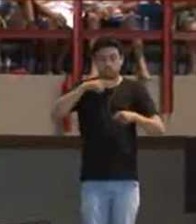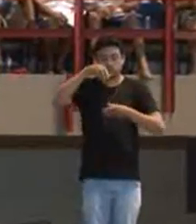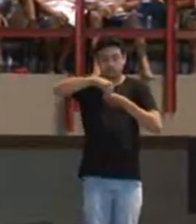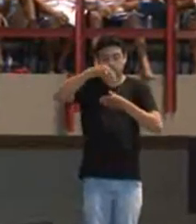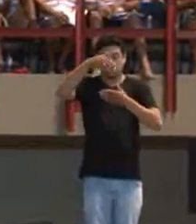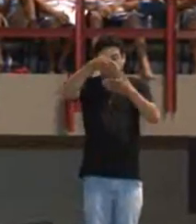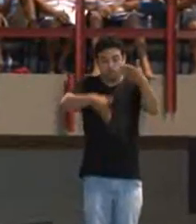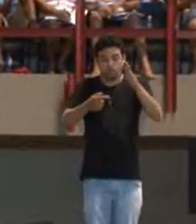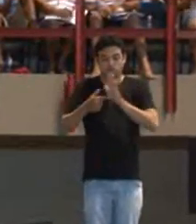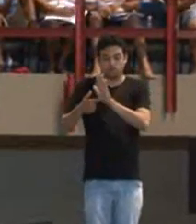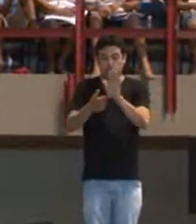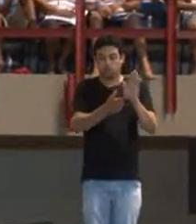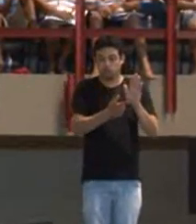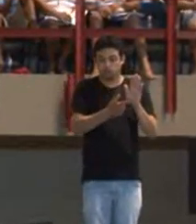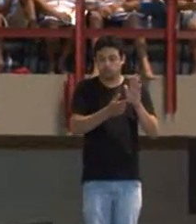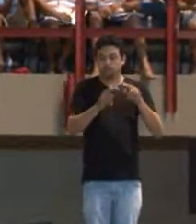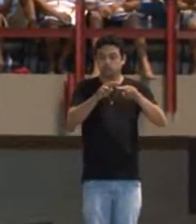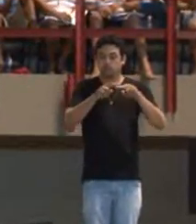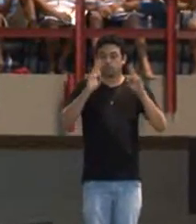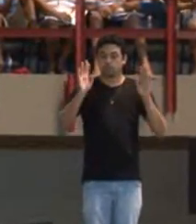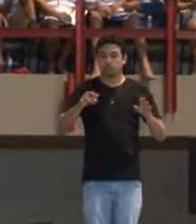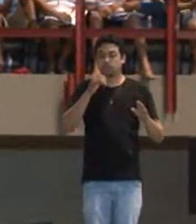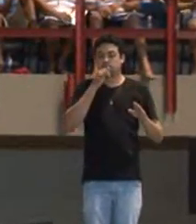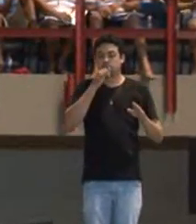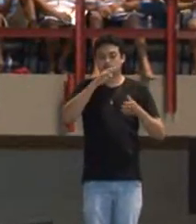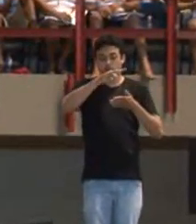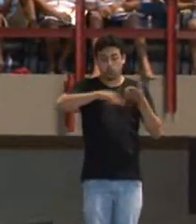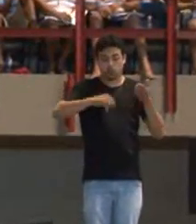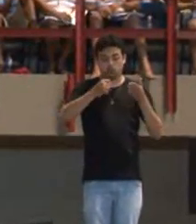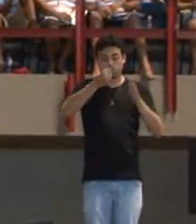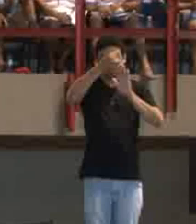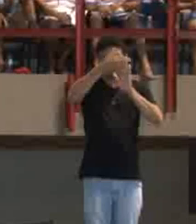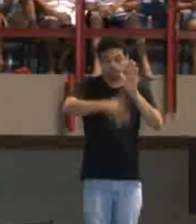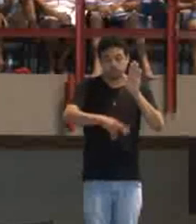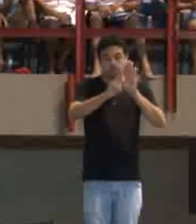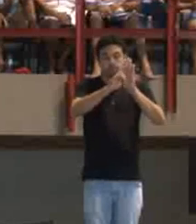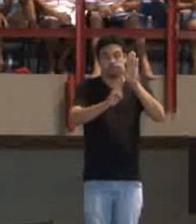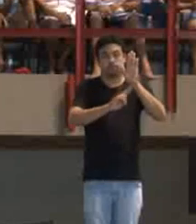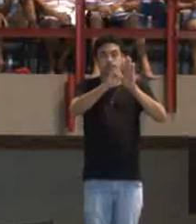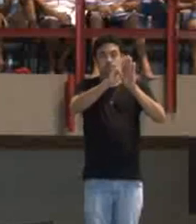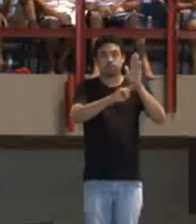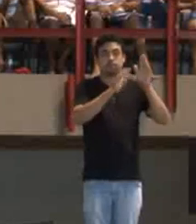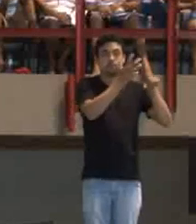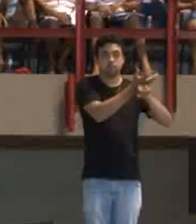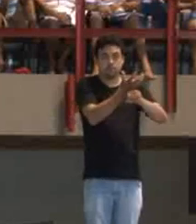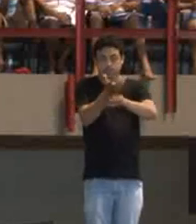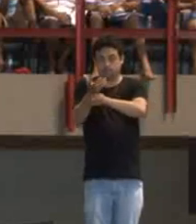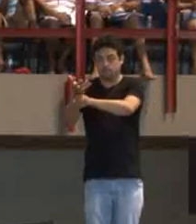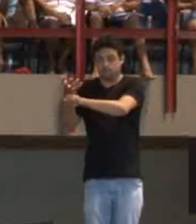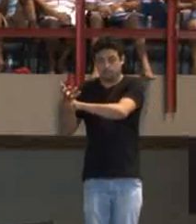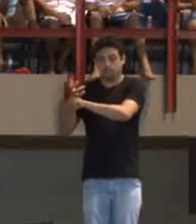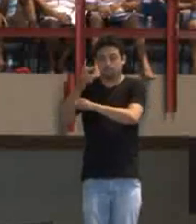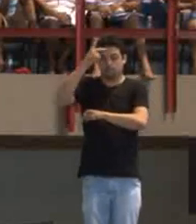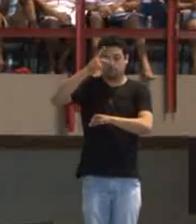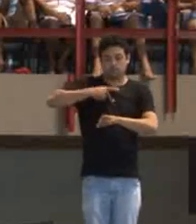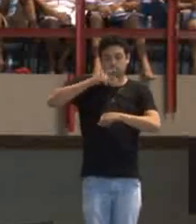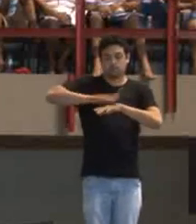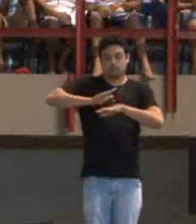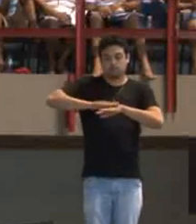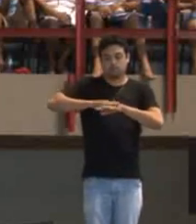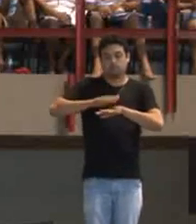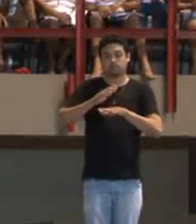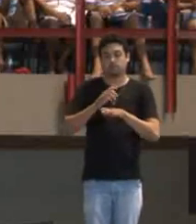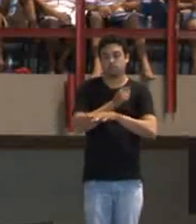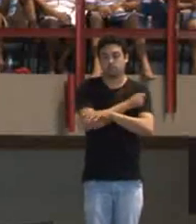na prova. Então, esse documento traz para cada matéria quais as habilidades e as